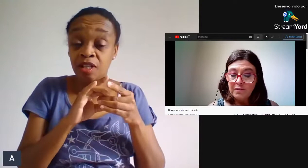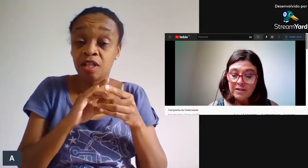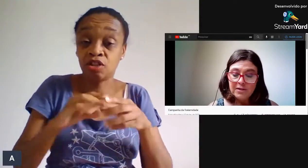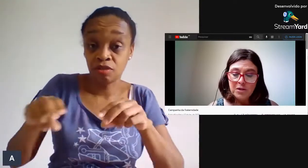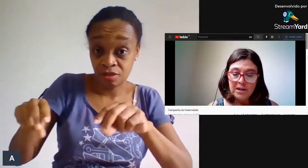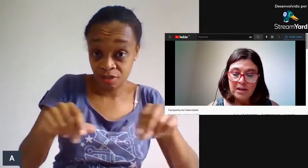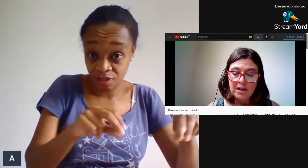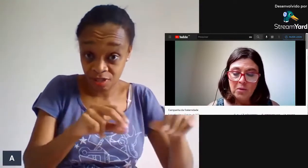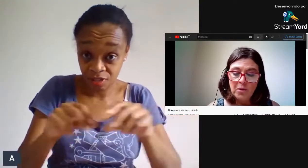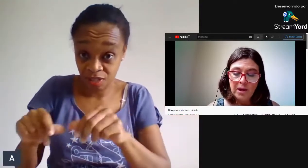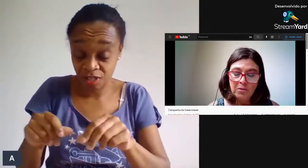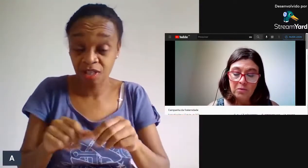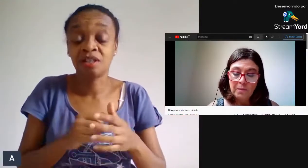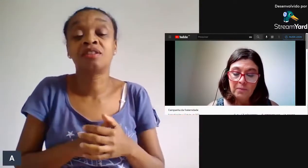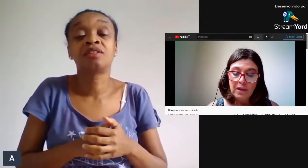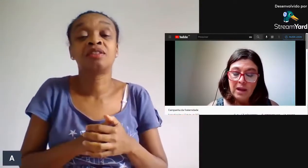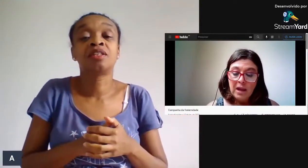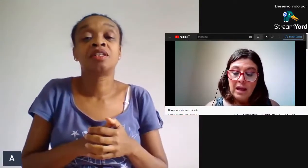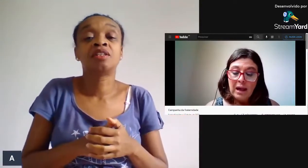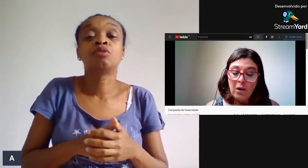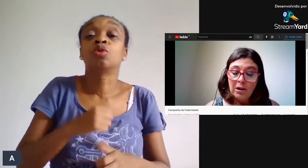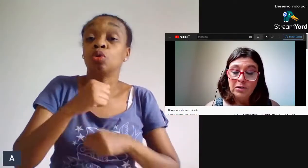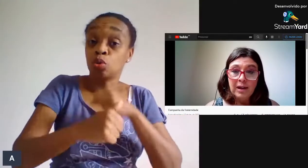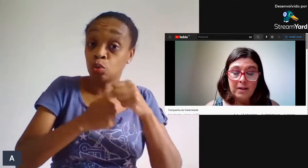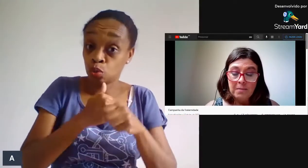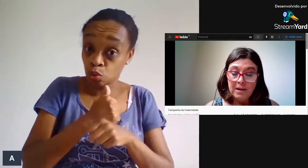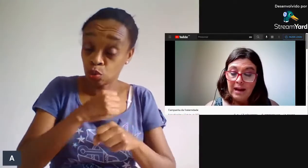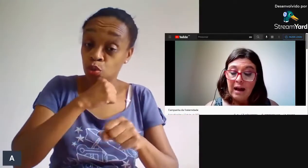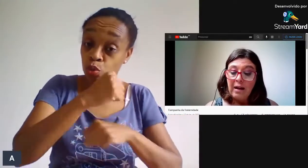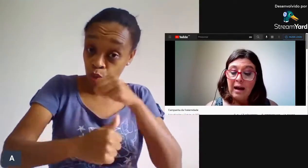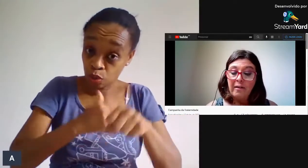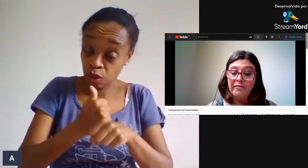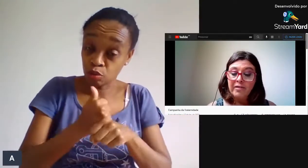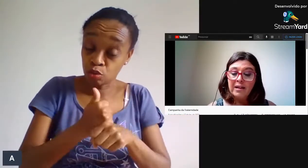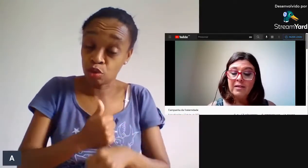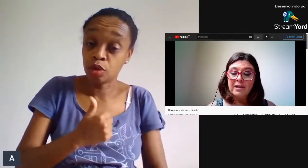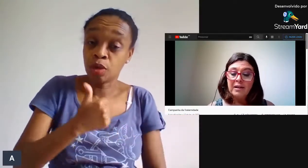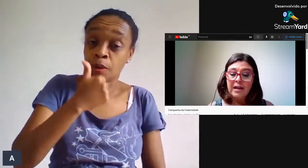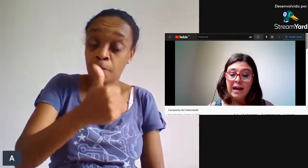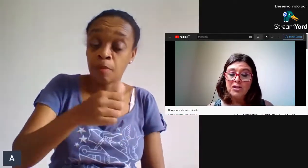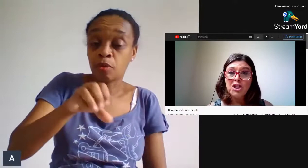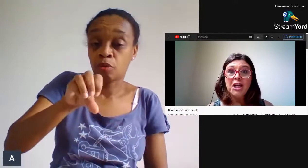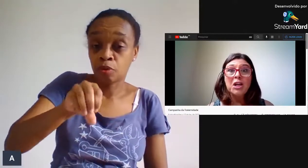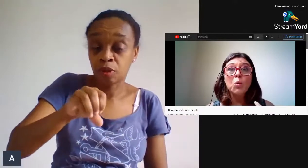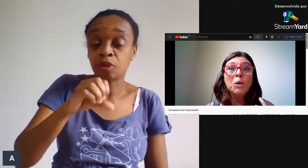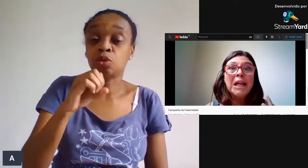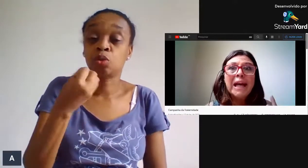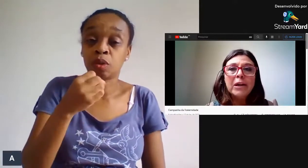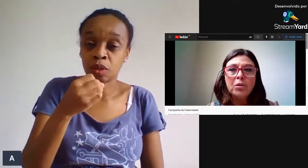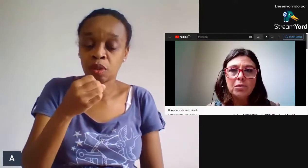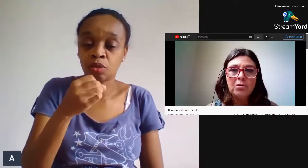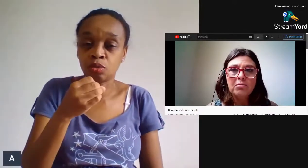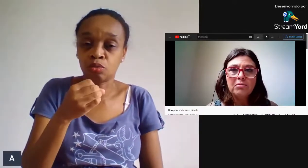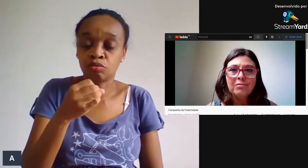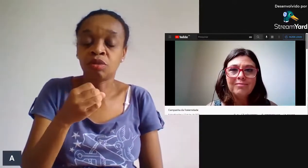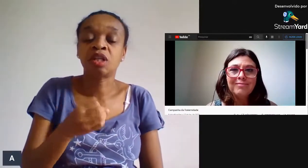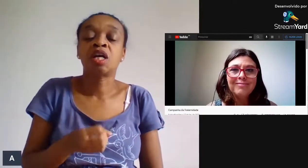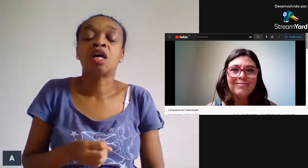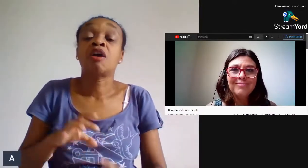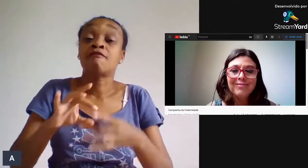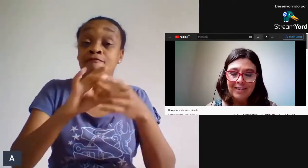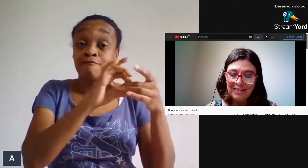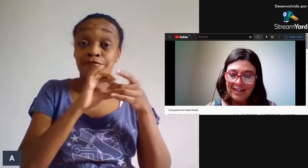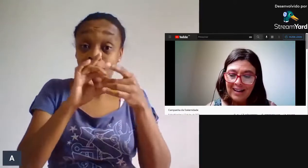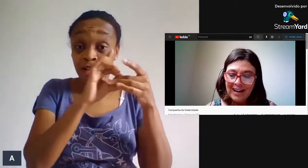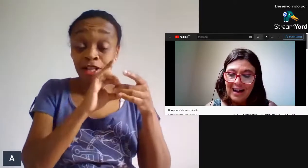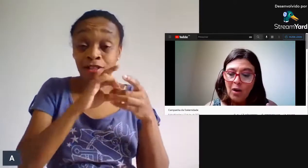Em 1988, olha o tema: a fraternidade e o negro.